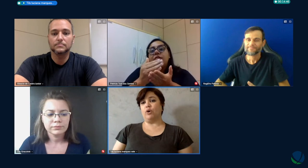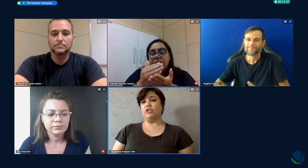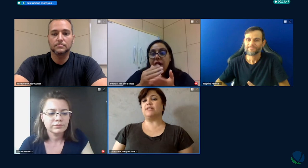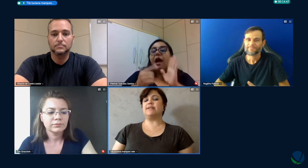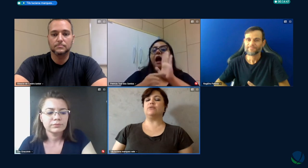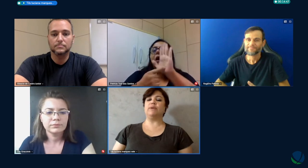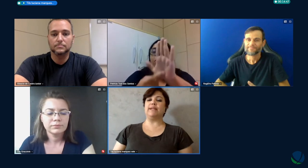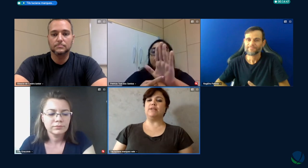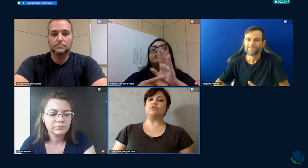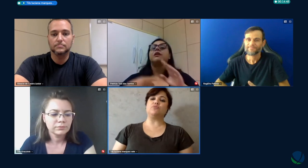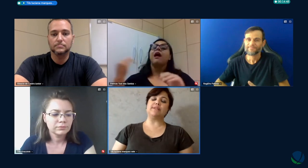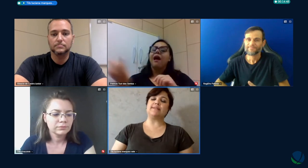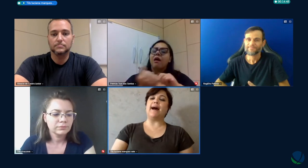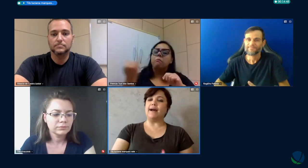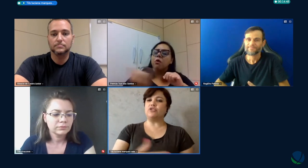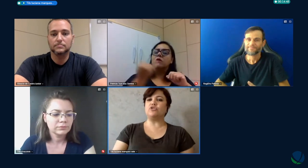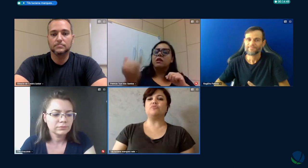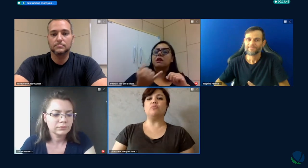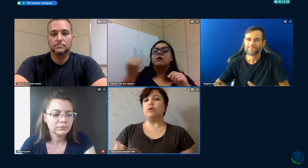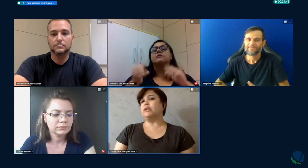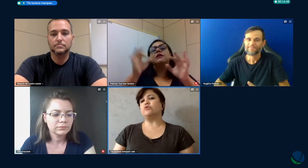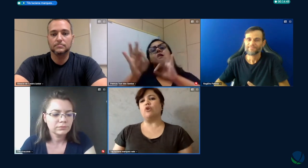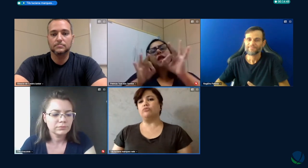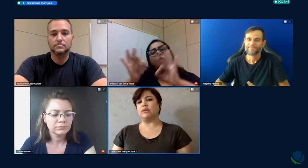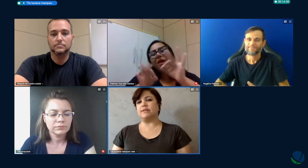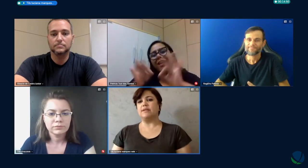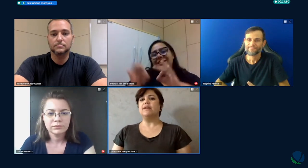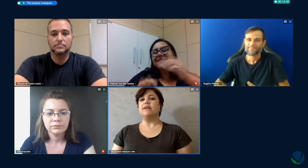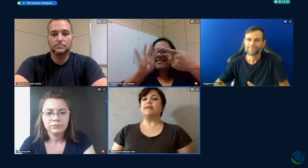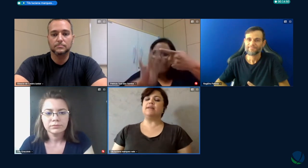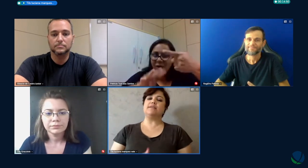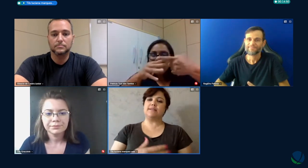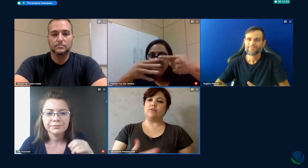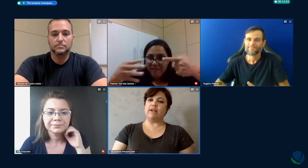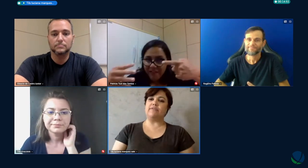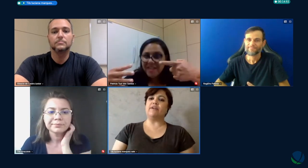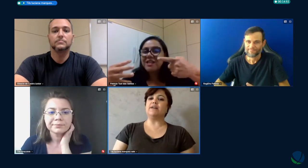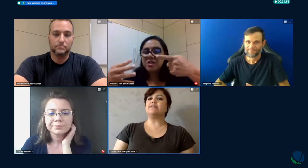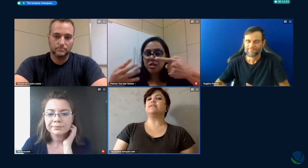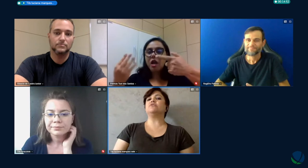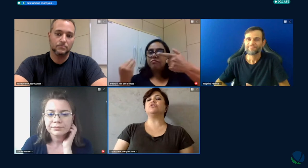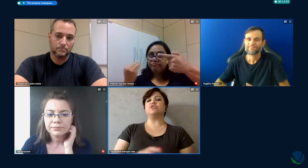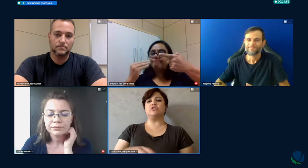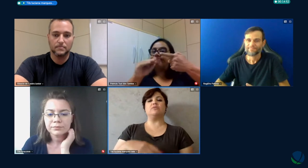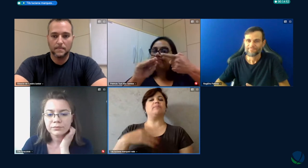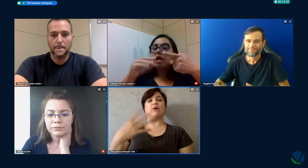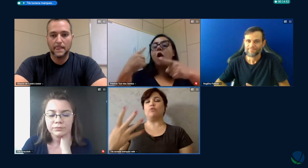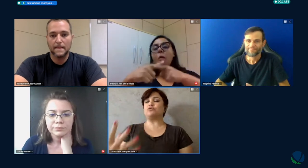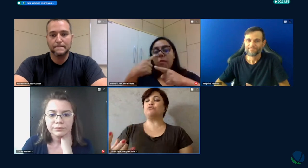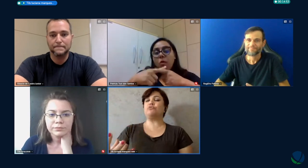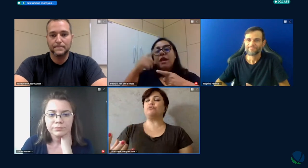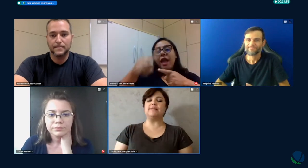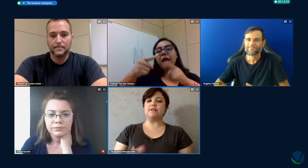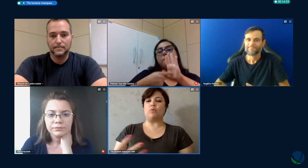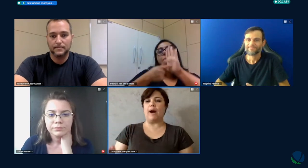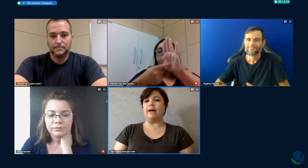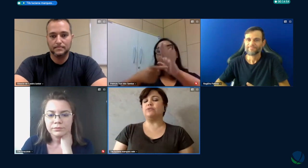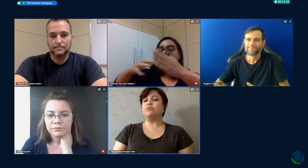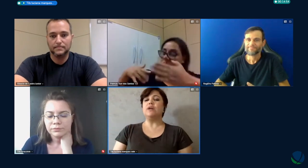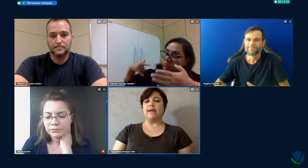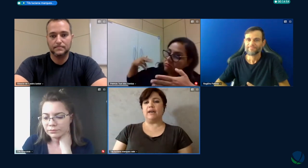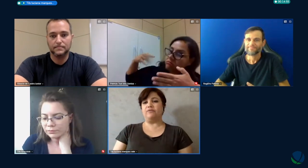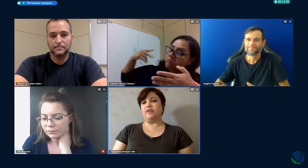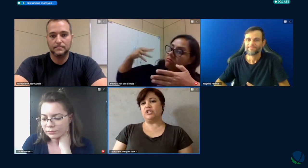que pode ser o início, o start de muitas outras que são relevantes para construir